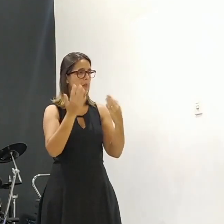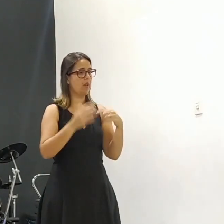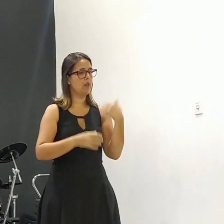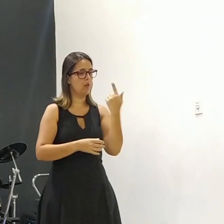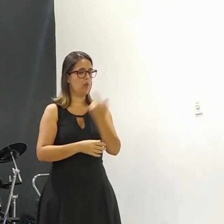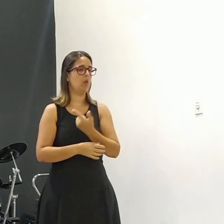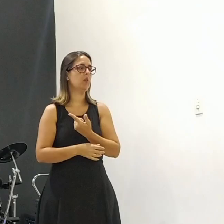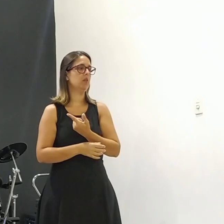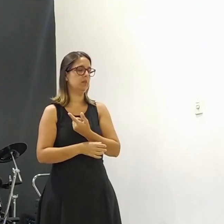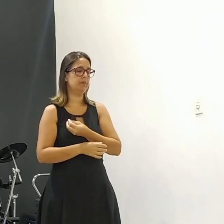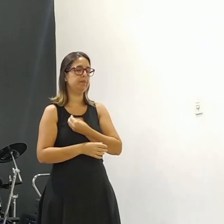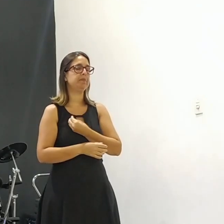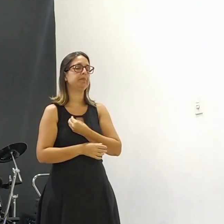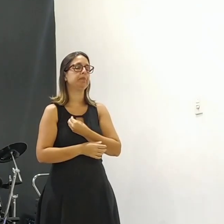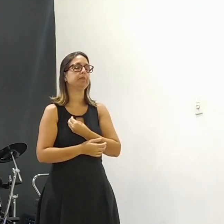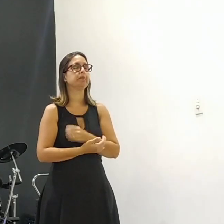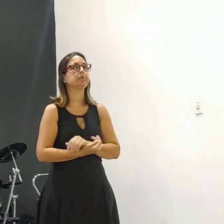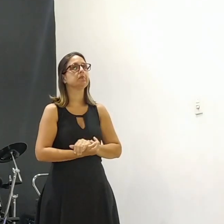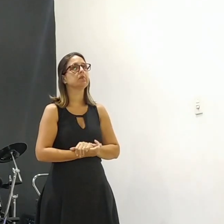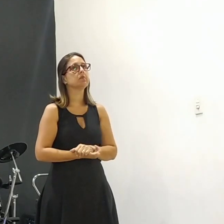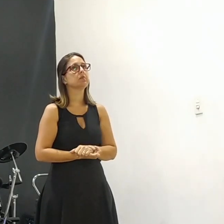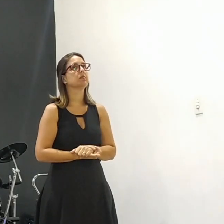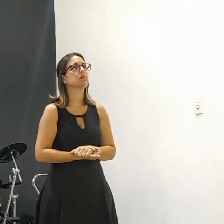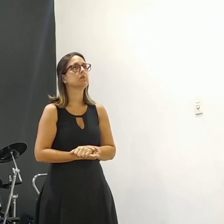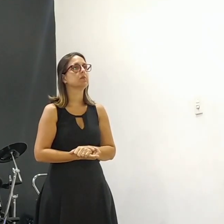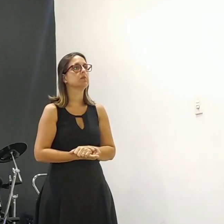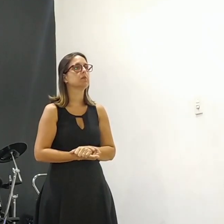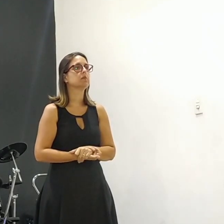vai dizer no Salmo 1.